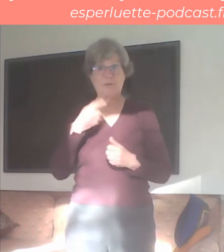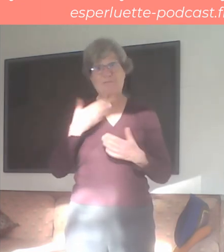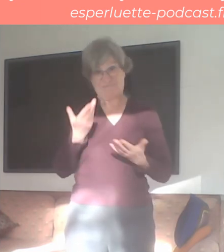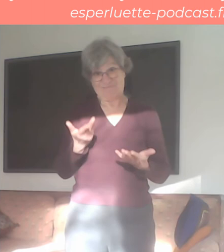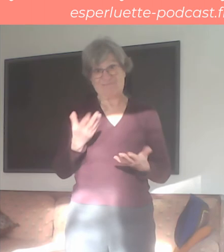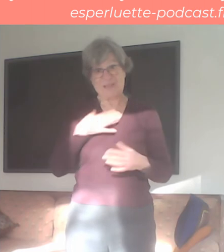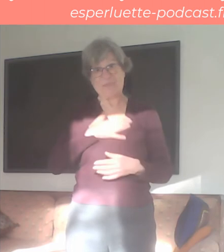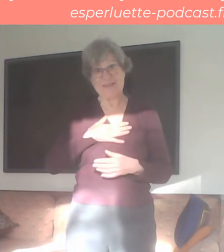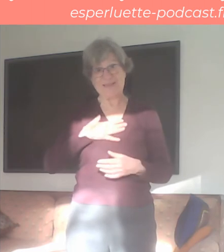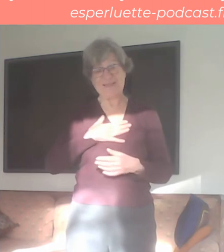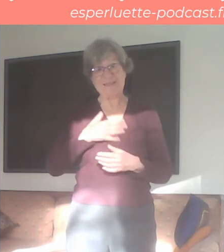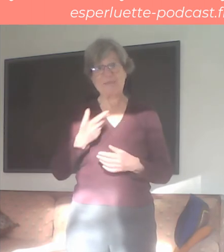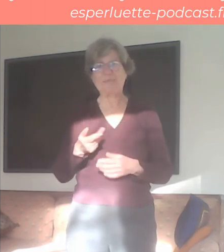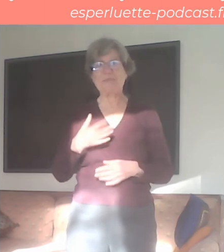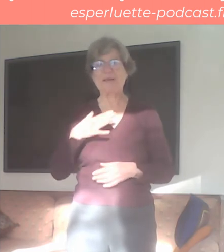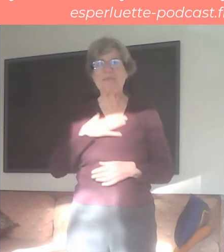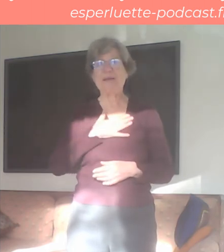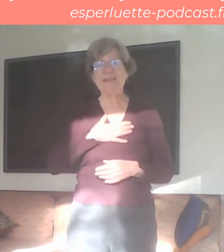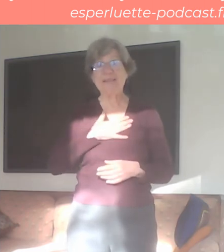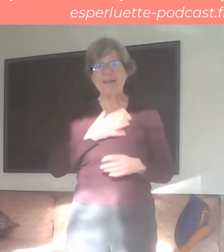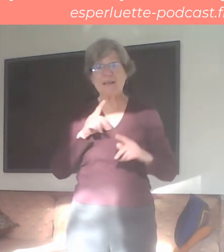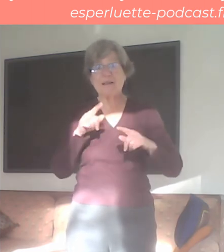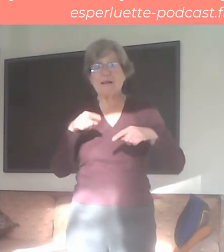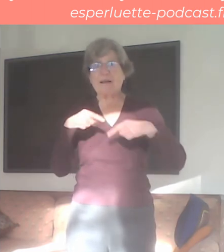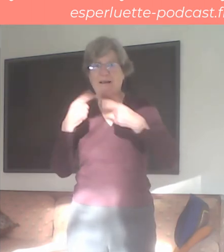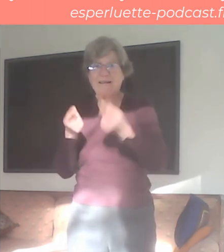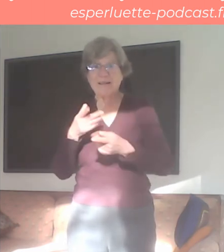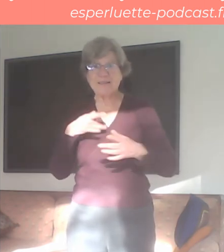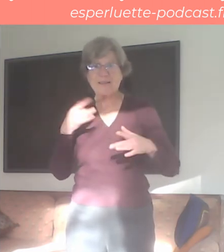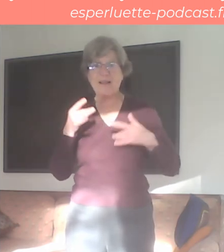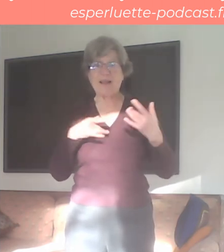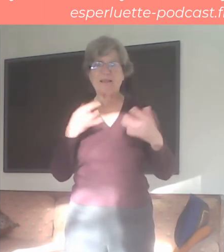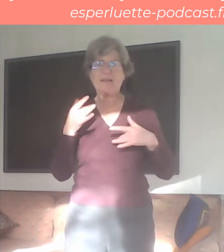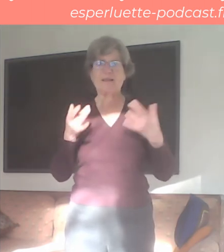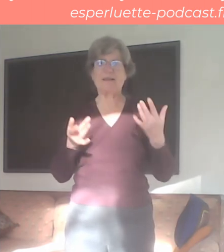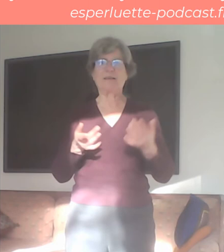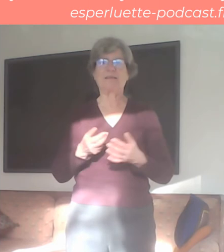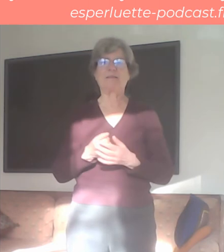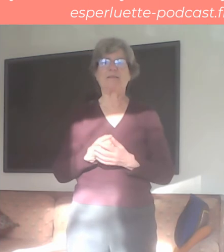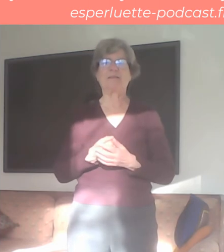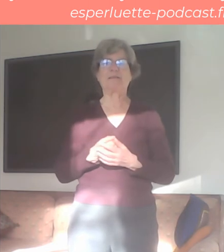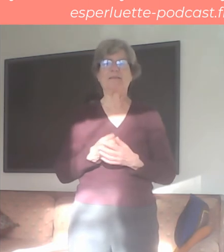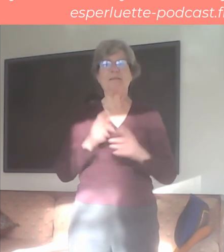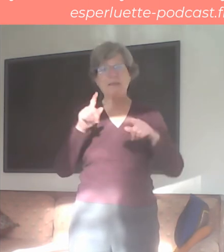parce que il y a des choses qui sont un peu dévoyées actuellement, c'est-à-dire qu'il y a des pièces de théâtre où on demande à un sourd de